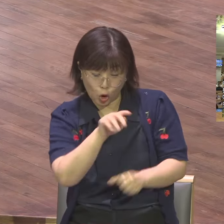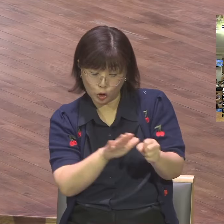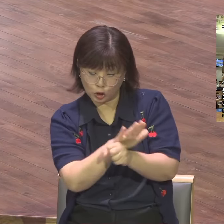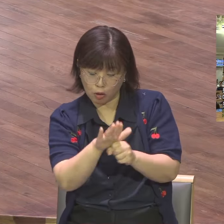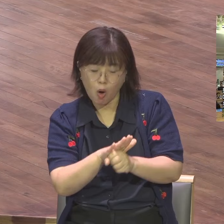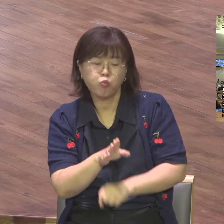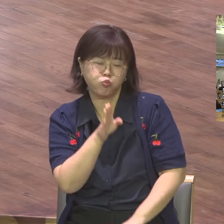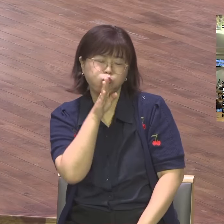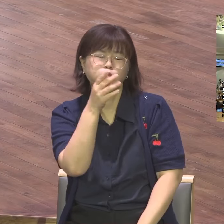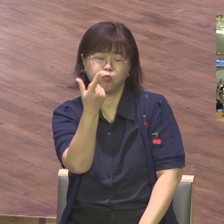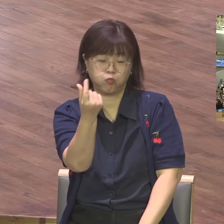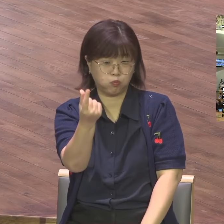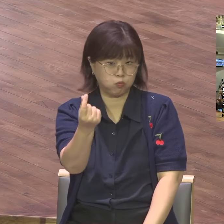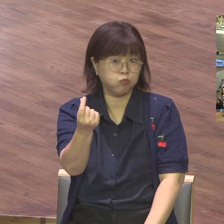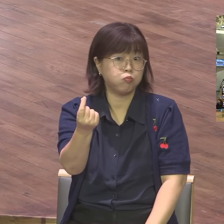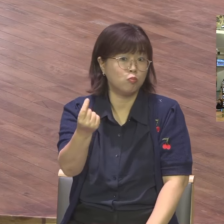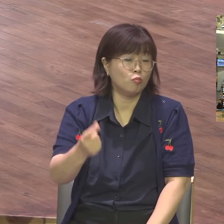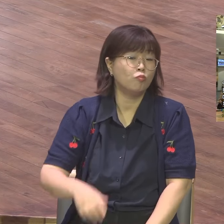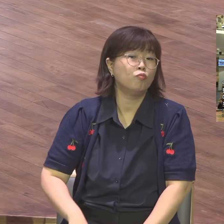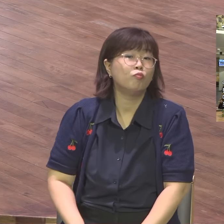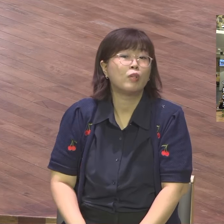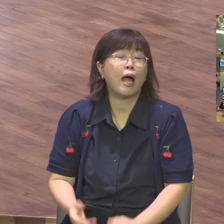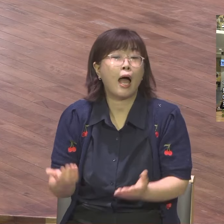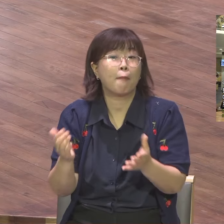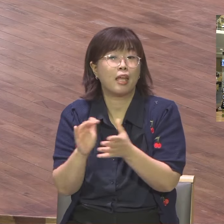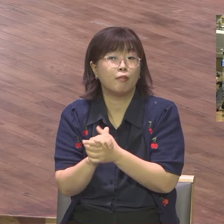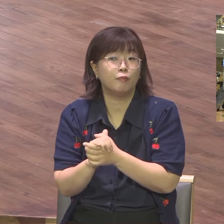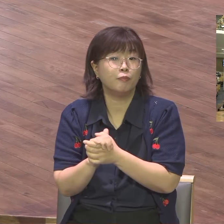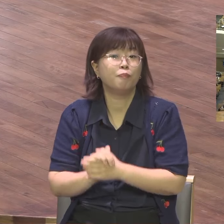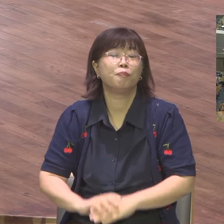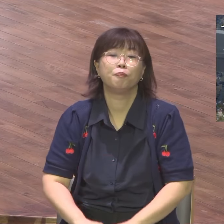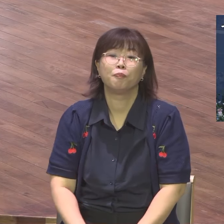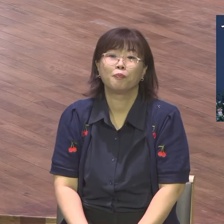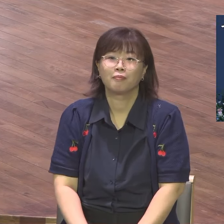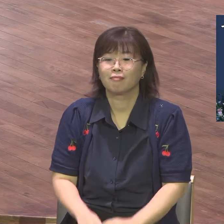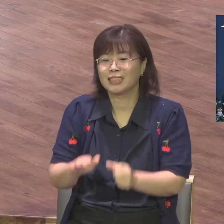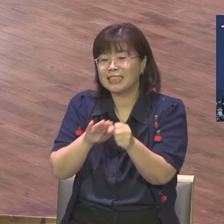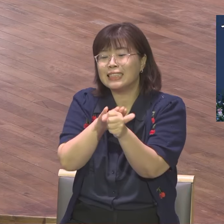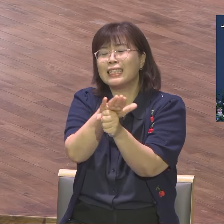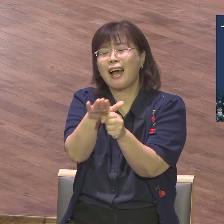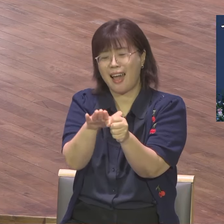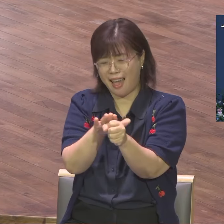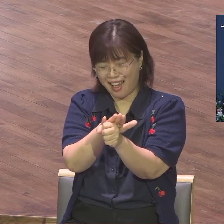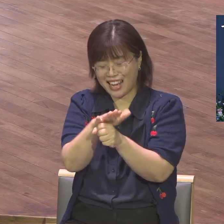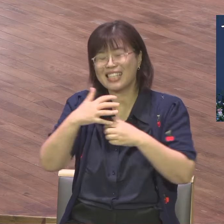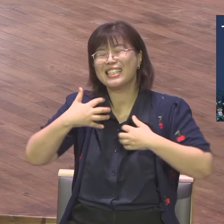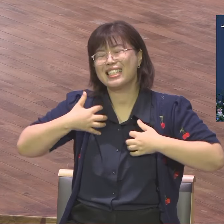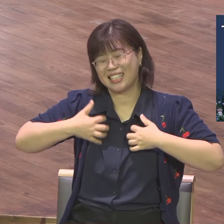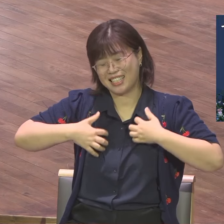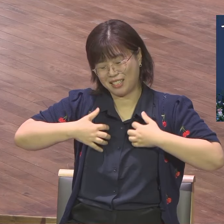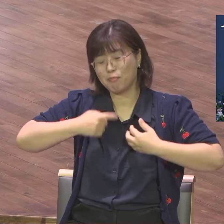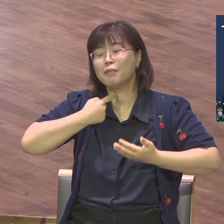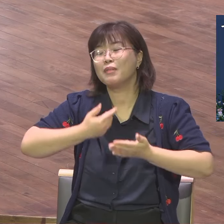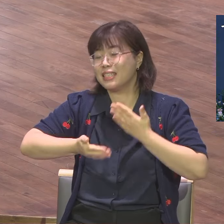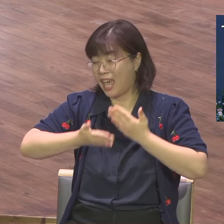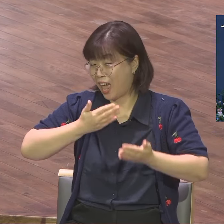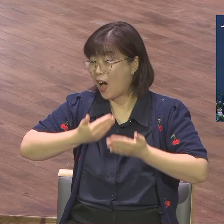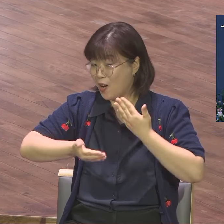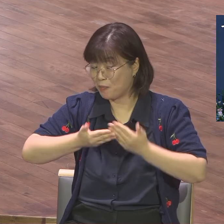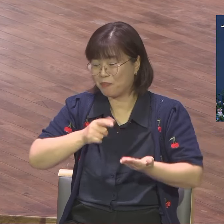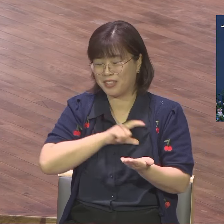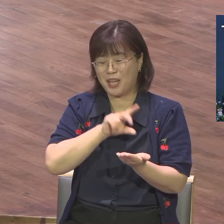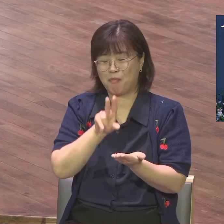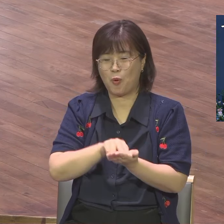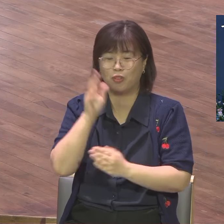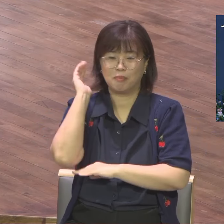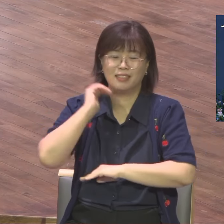처녀들이 너를 사랑하니 마땅하니라. 아멘. 사랑의 기쁨 체험이란 제목으로 말씀을